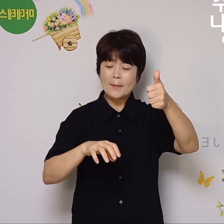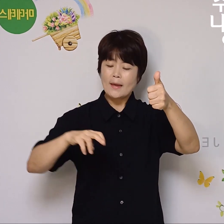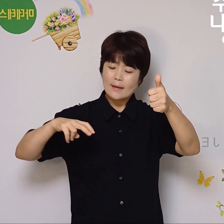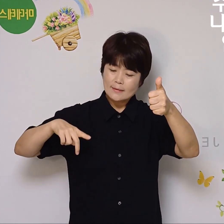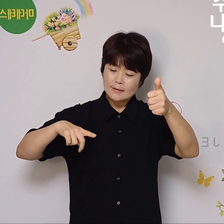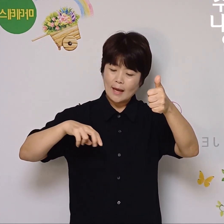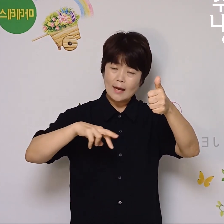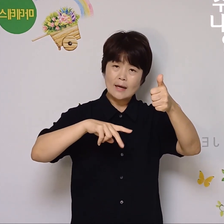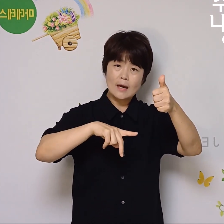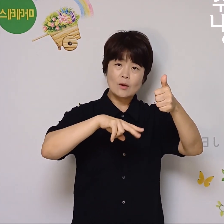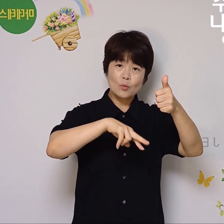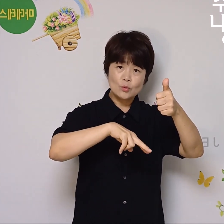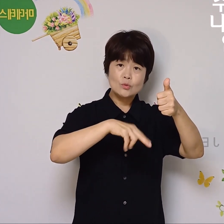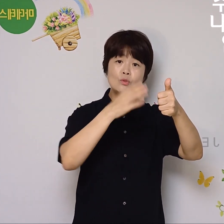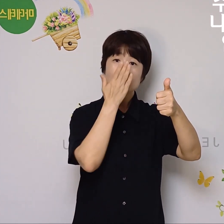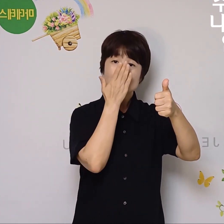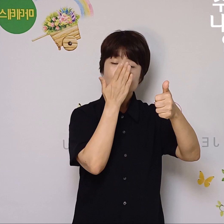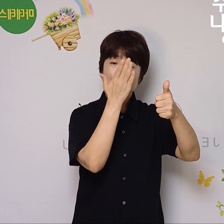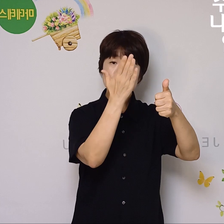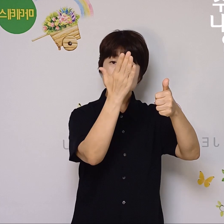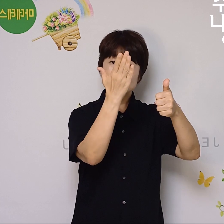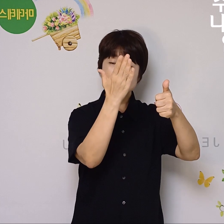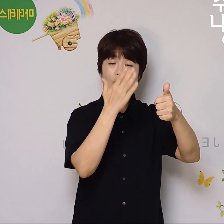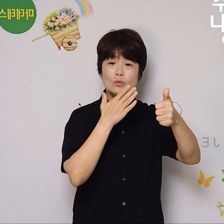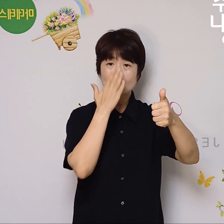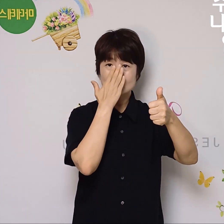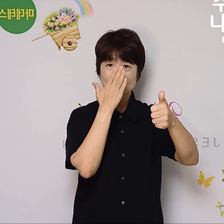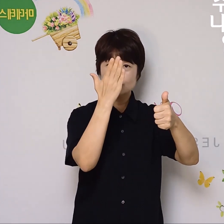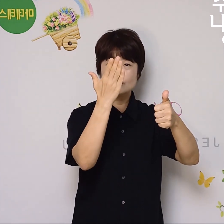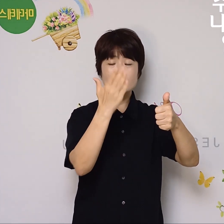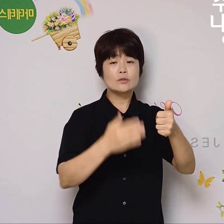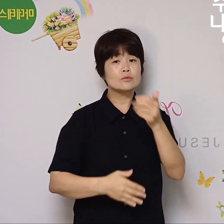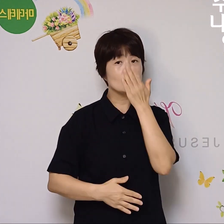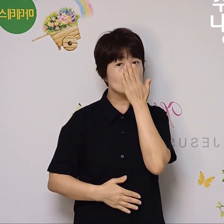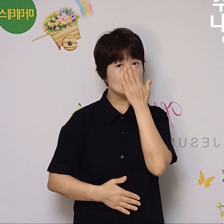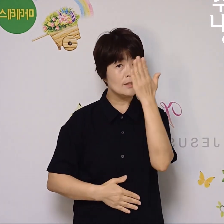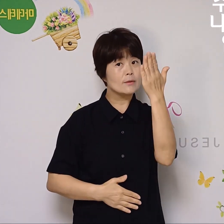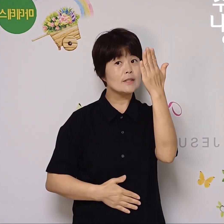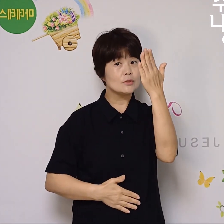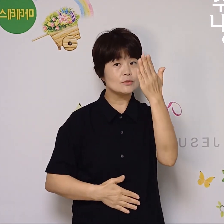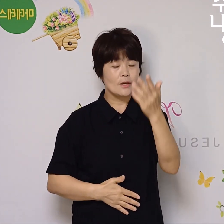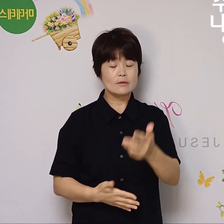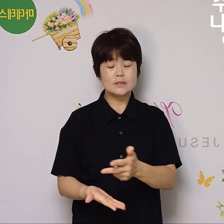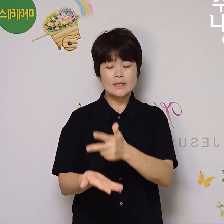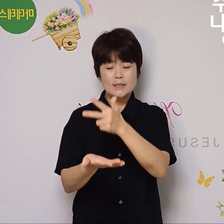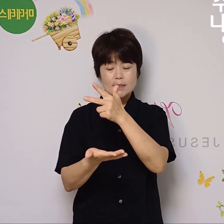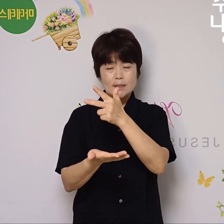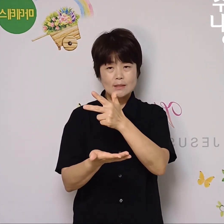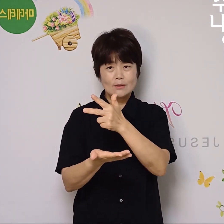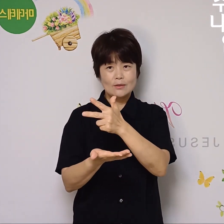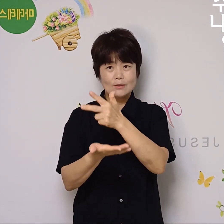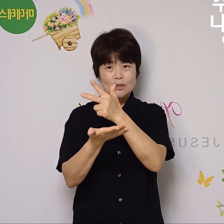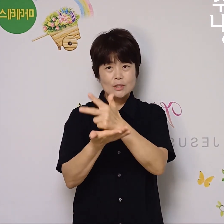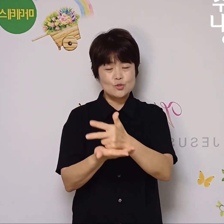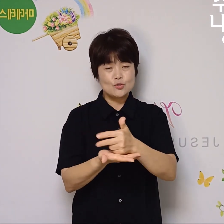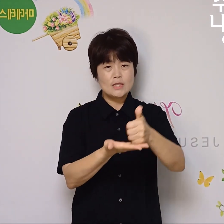앞에 나올 수 이걸로 수로 하셔도 되고 이렇게 하셔도 돼요. 근데